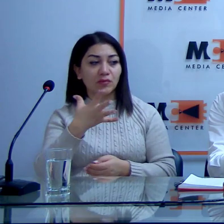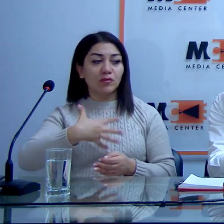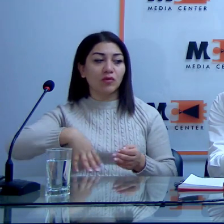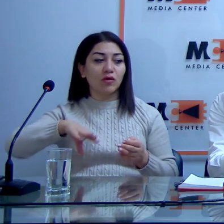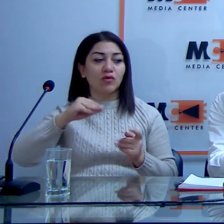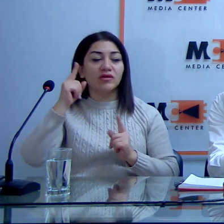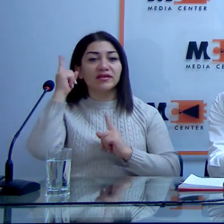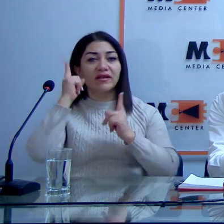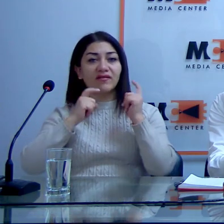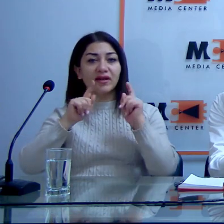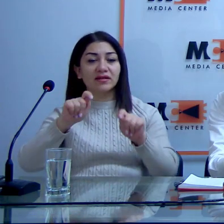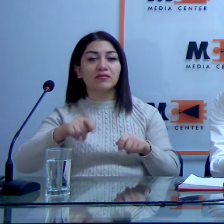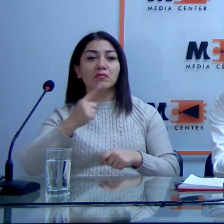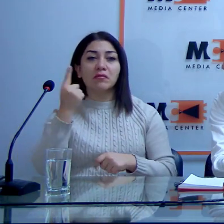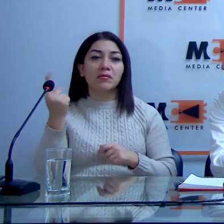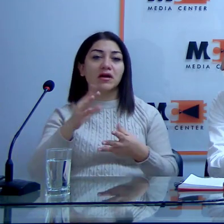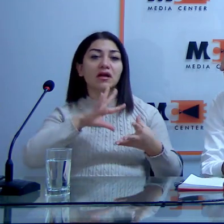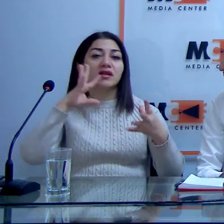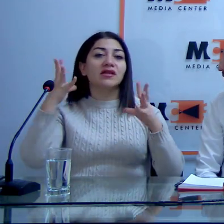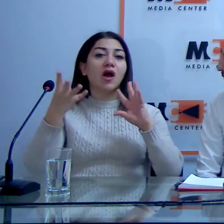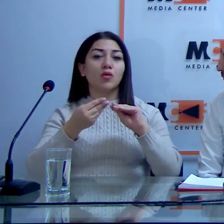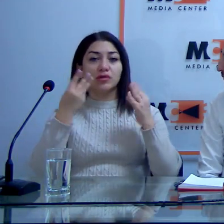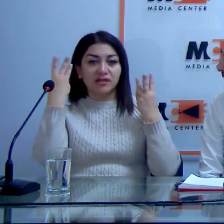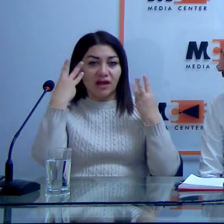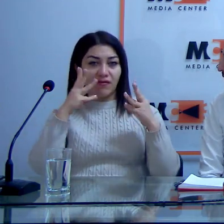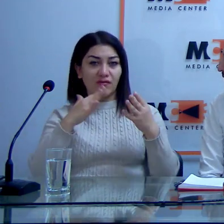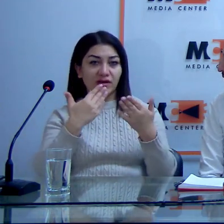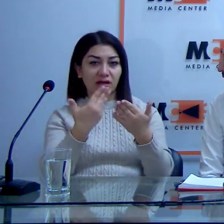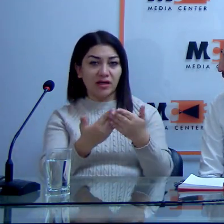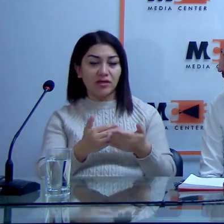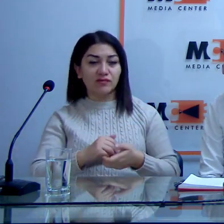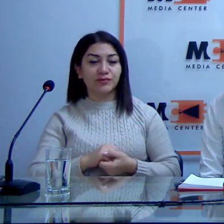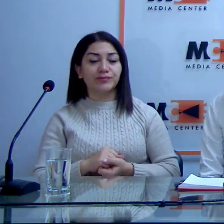տվյալները ներկայացվում են միայն ընդհանրացված տեսքով։